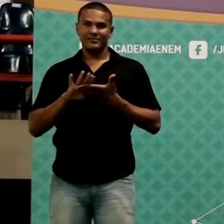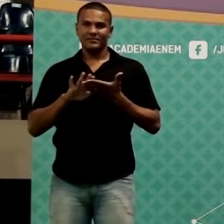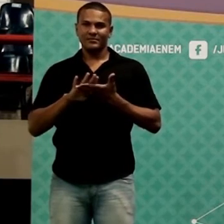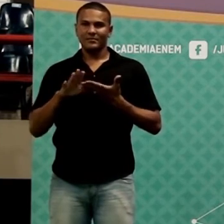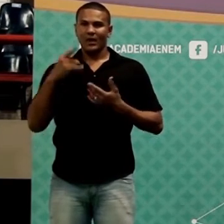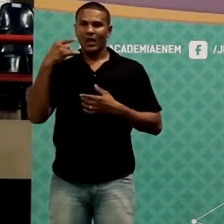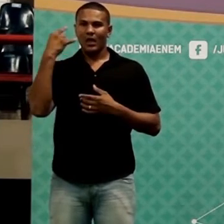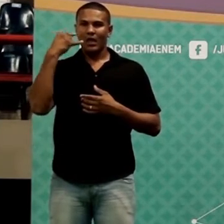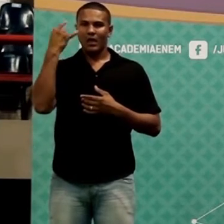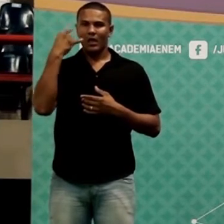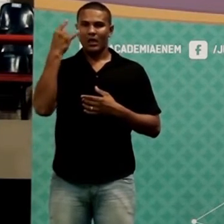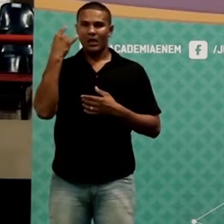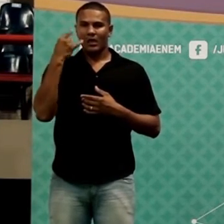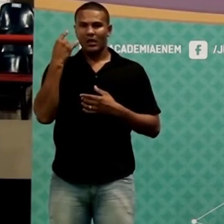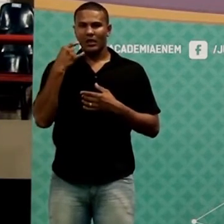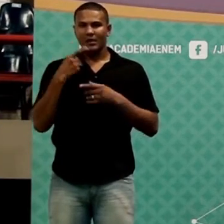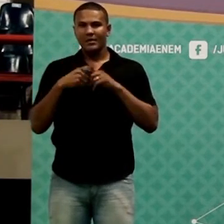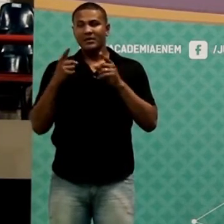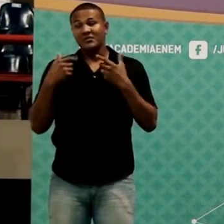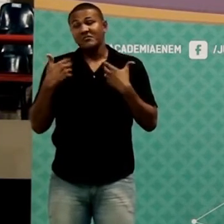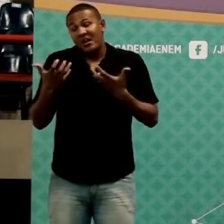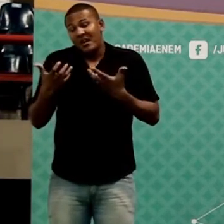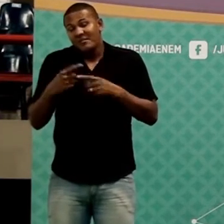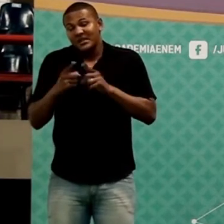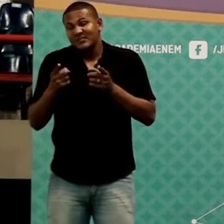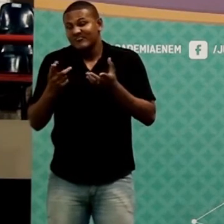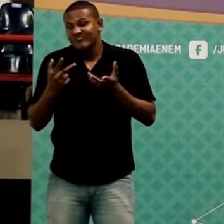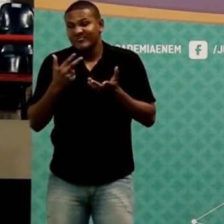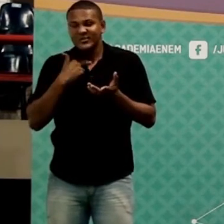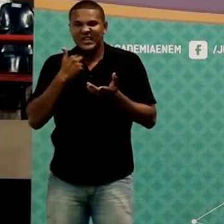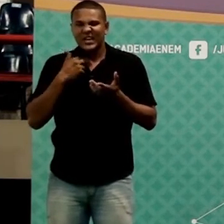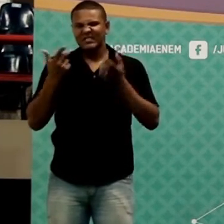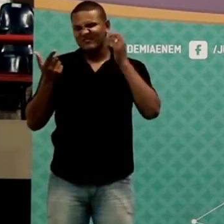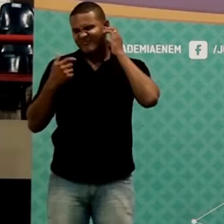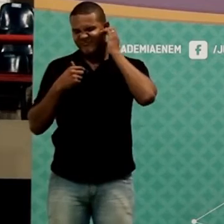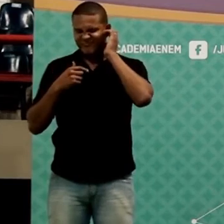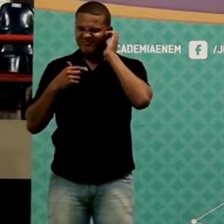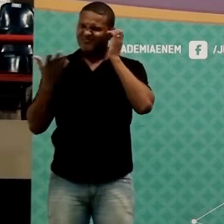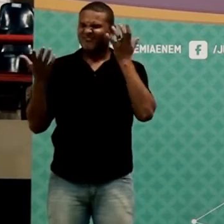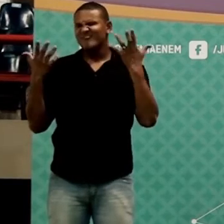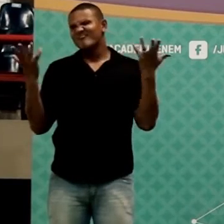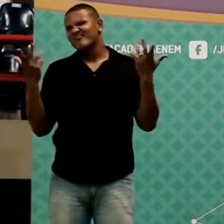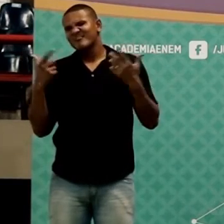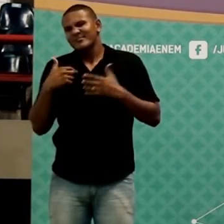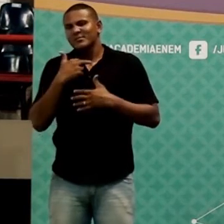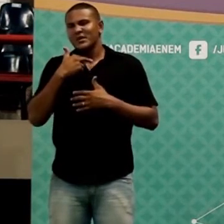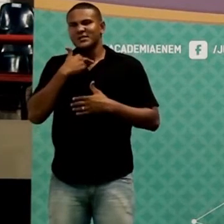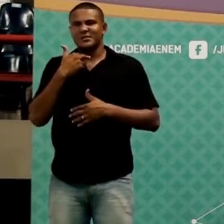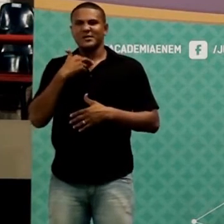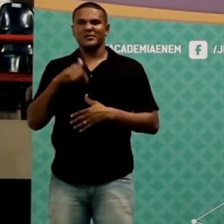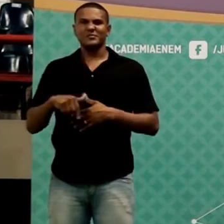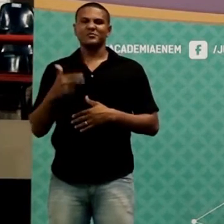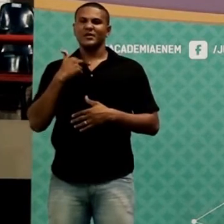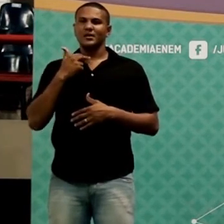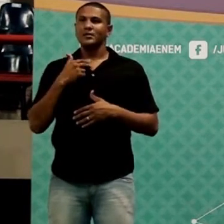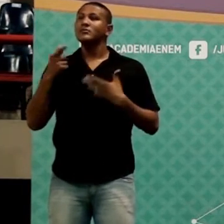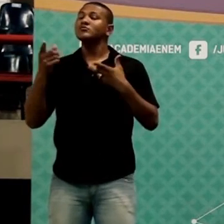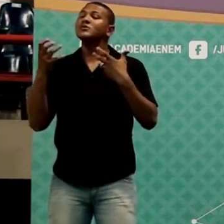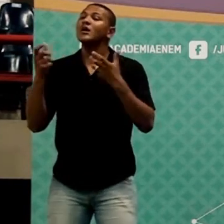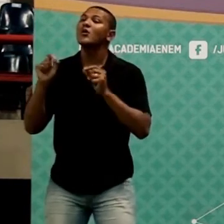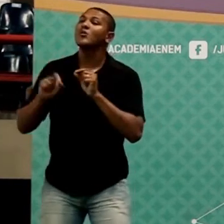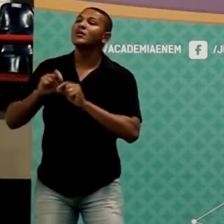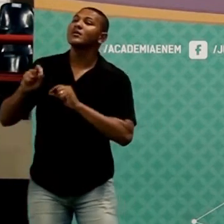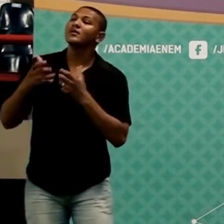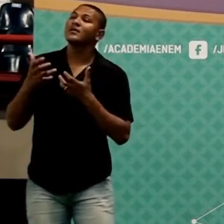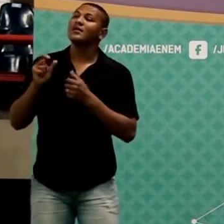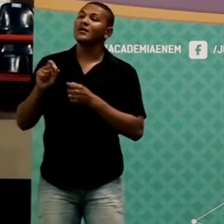Ela disse: eu queria fazer, mas eu não posso fazer, porque hoje eu não posso fazer não. E o que é que você quer para a